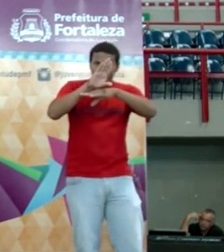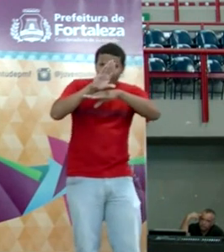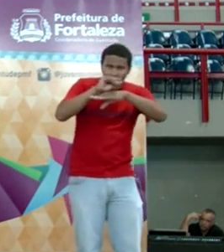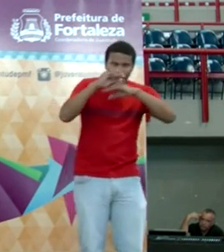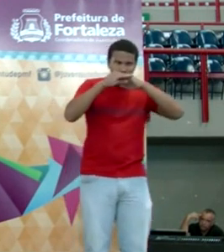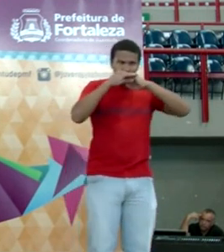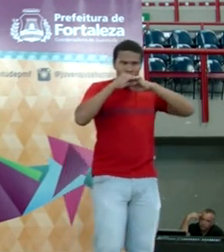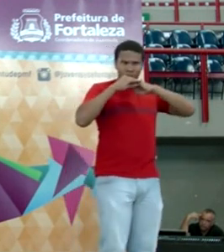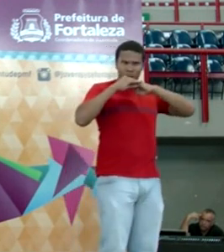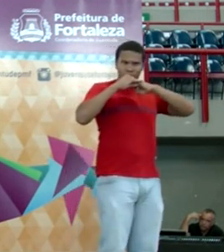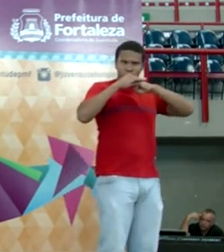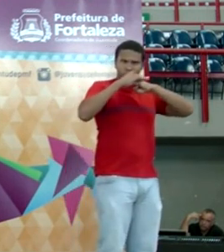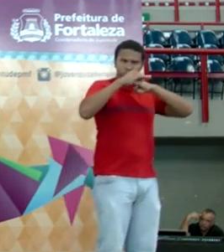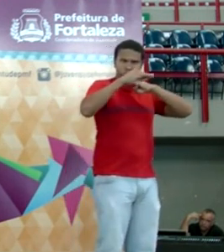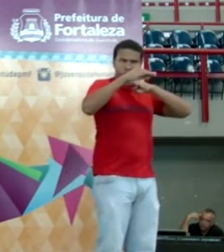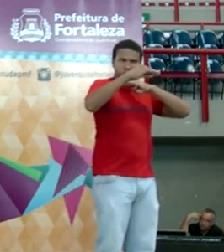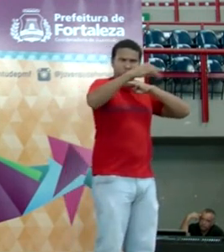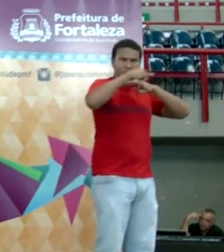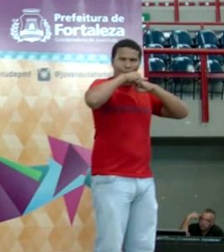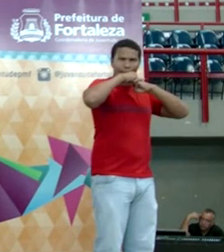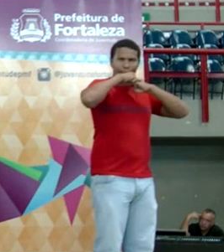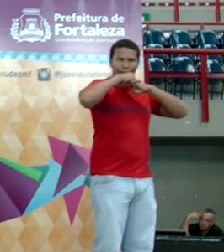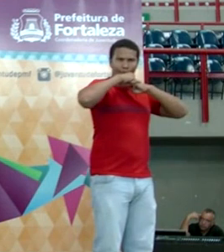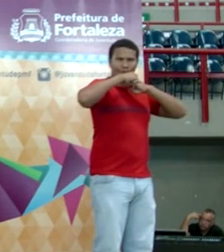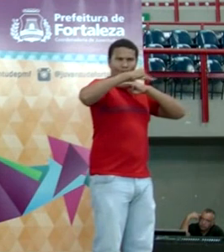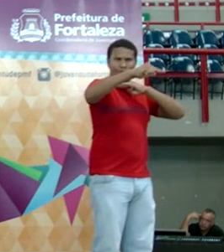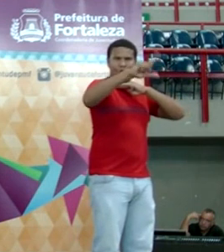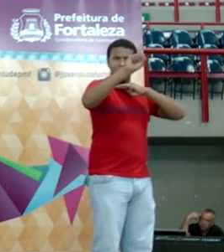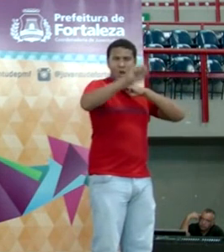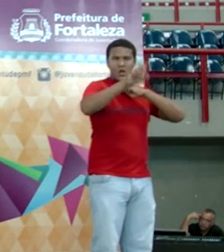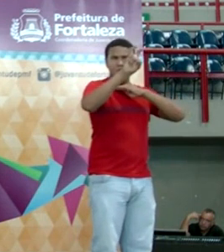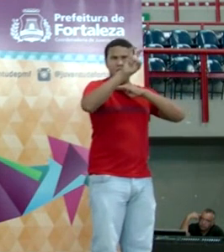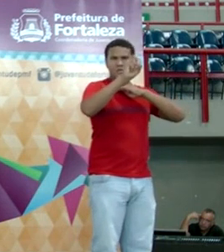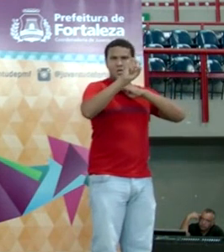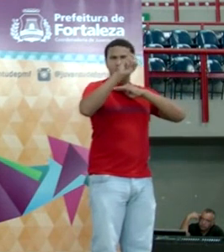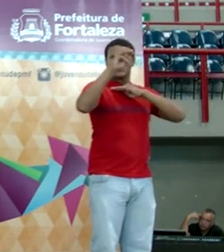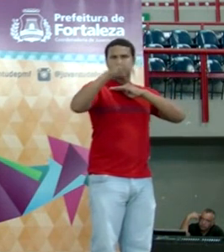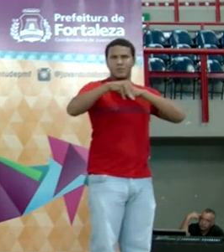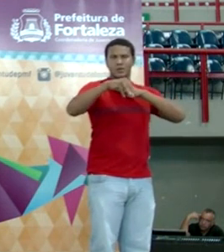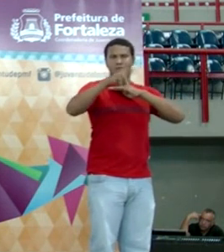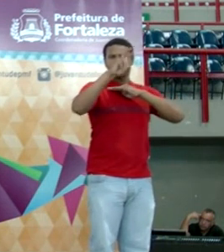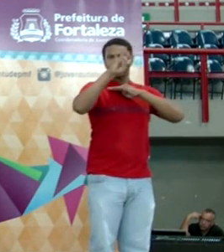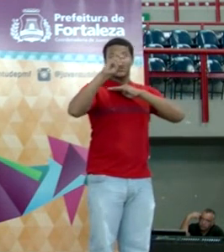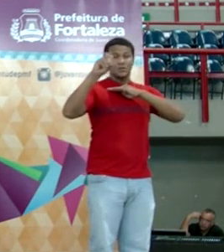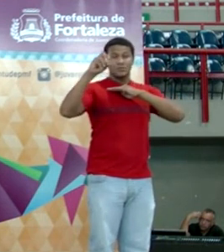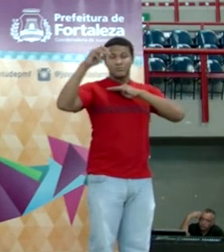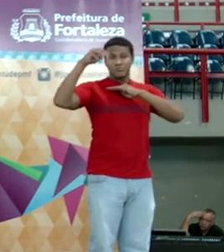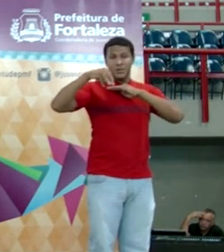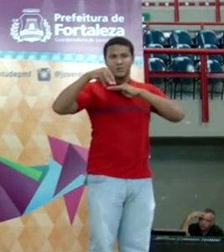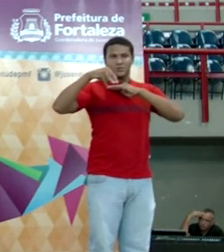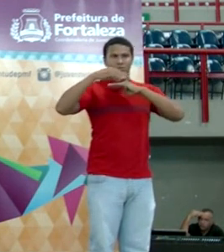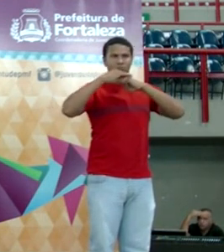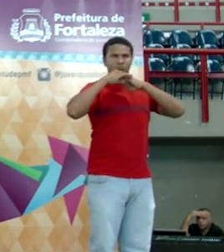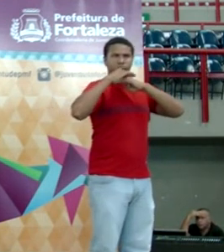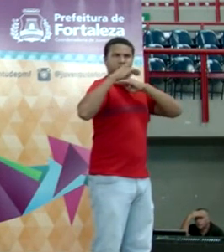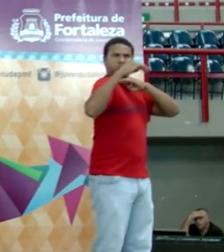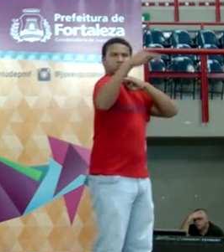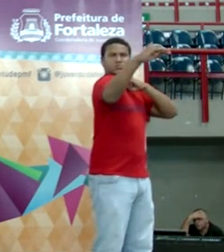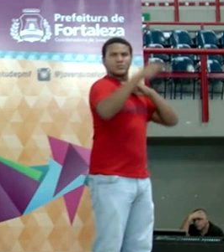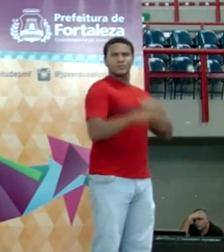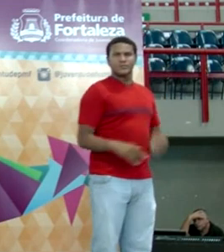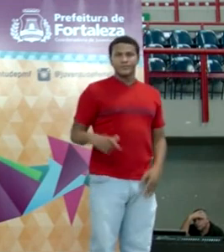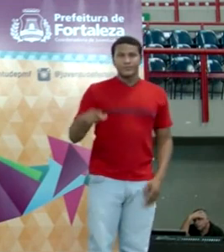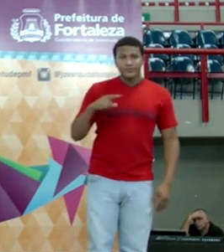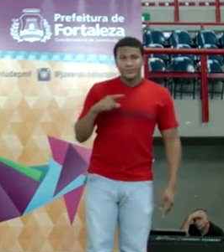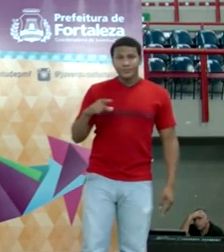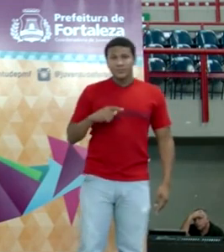é plana, essa rua é linear e ela tem 500 metros. Essa rua de 500 metros, a questão